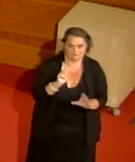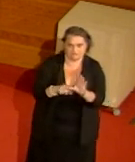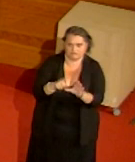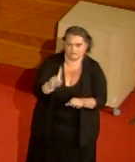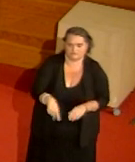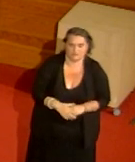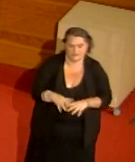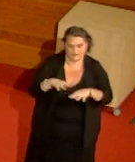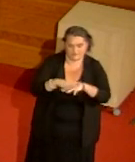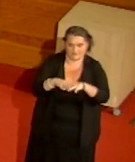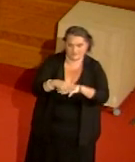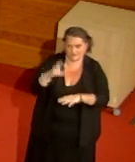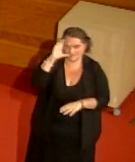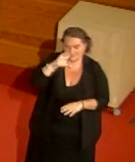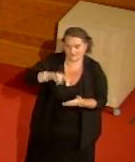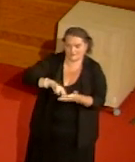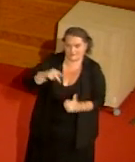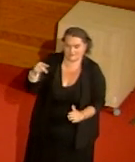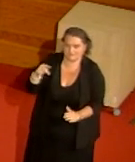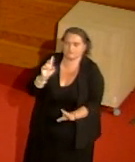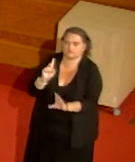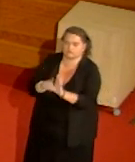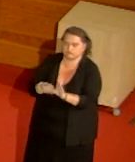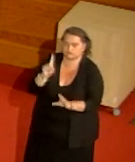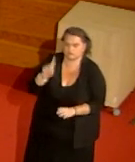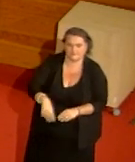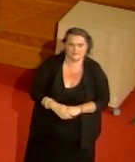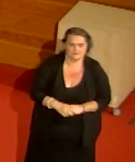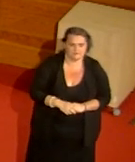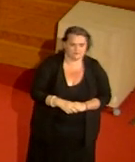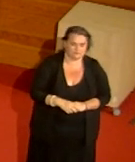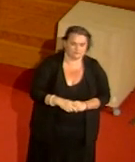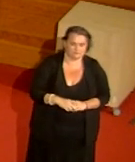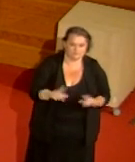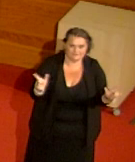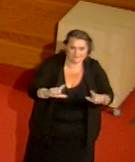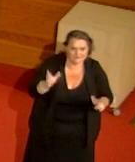sare cientifico tekniko kidea bada komunik